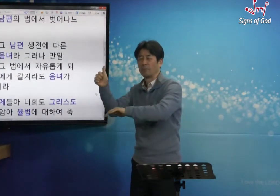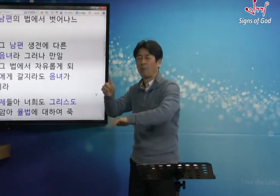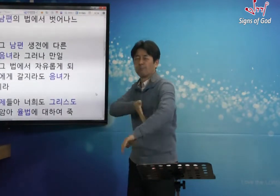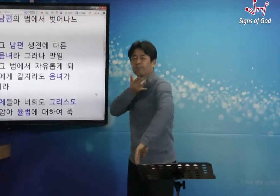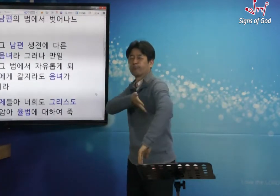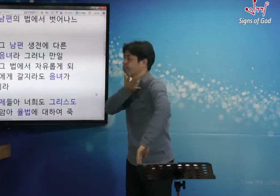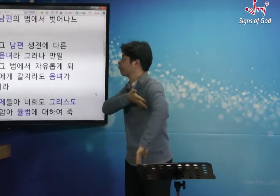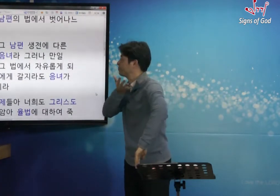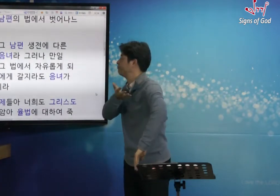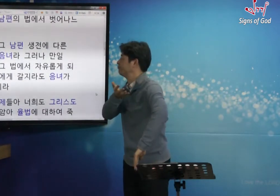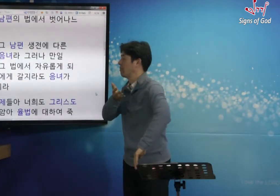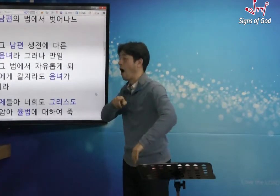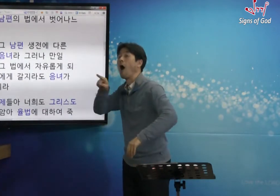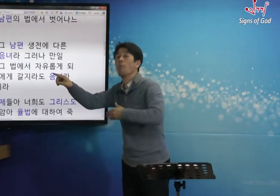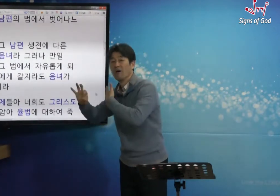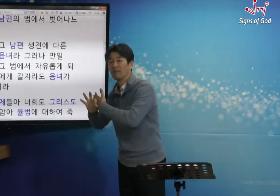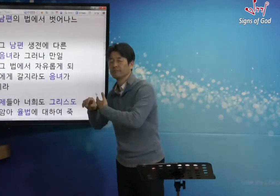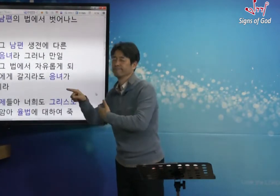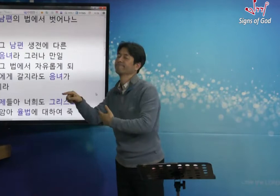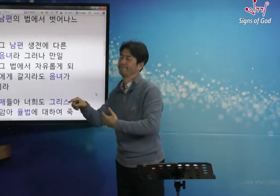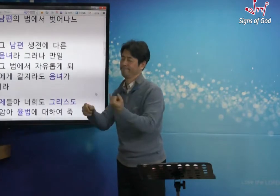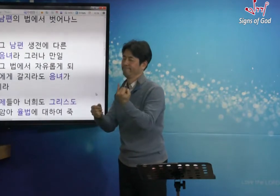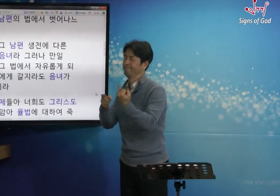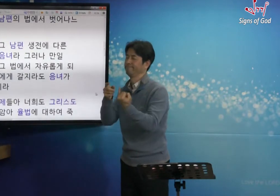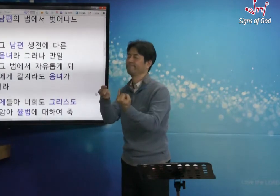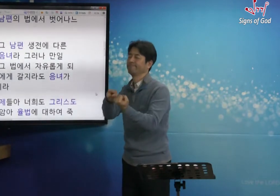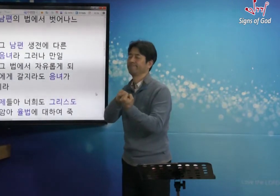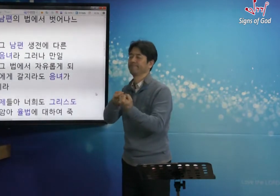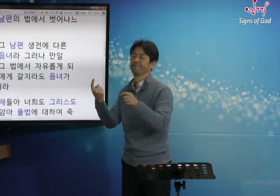다른 남자에게 가면 음녀라.